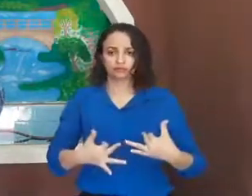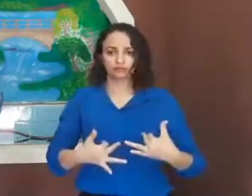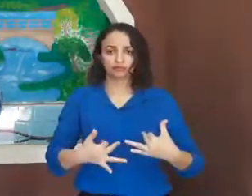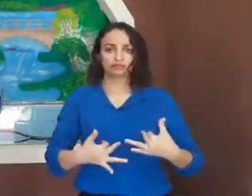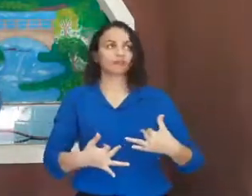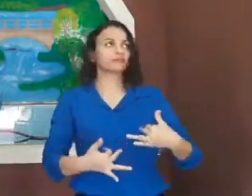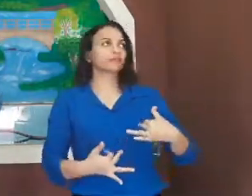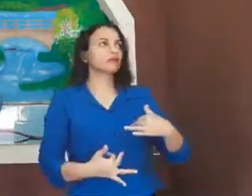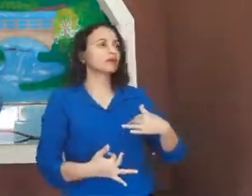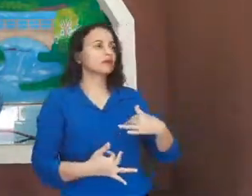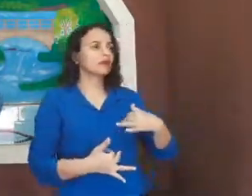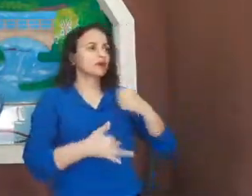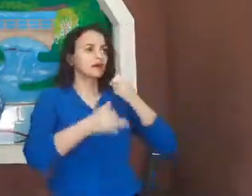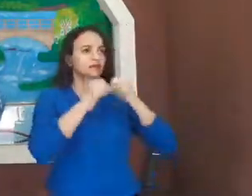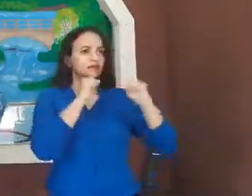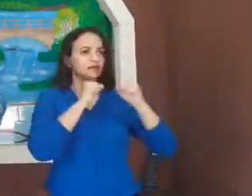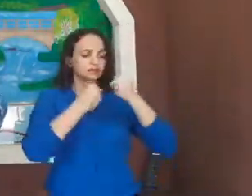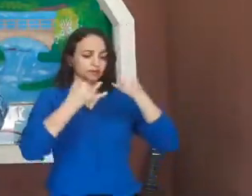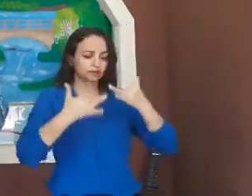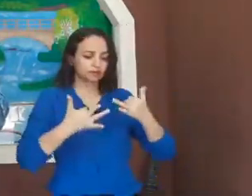ó minha alma,